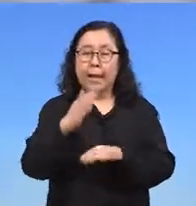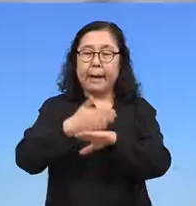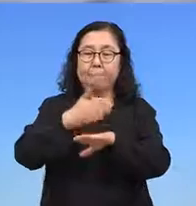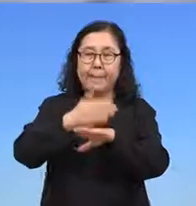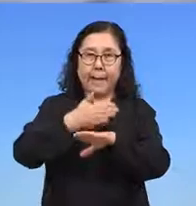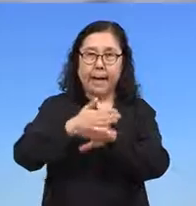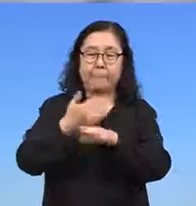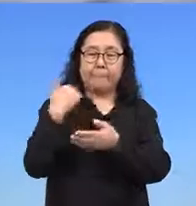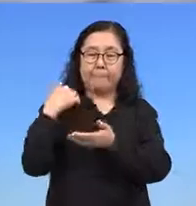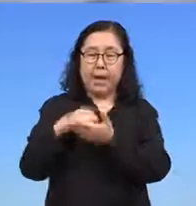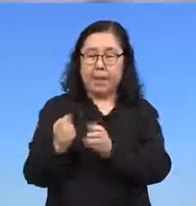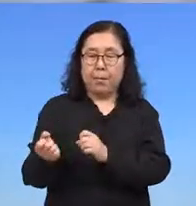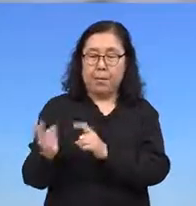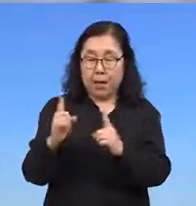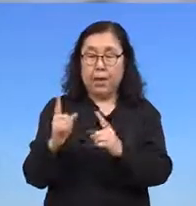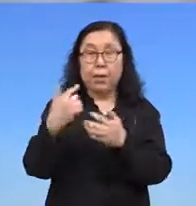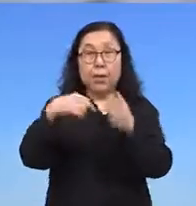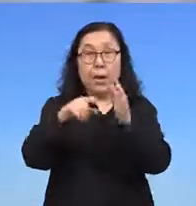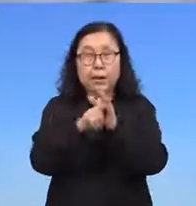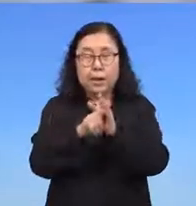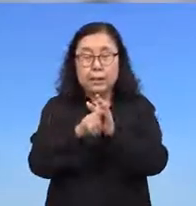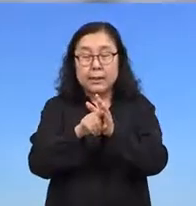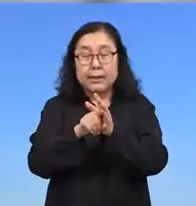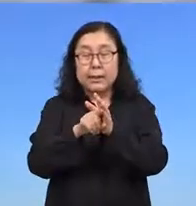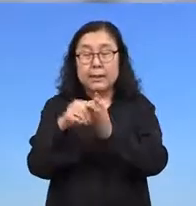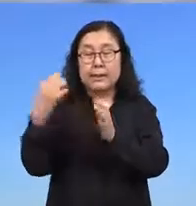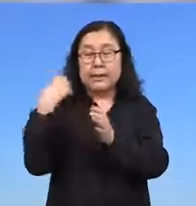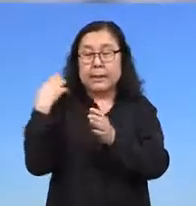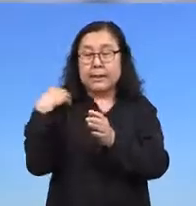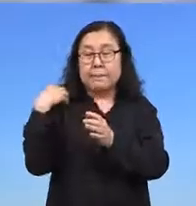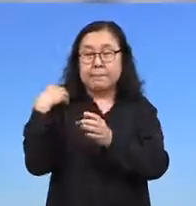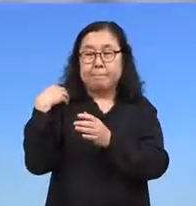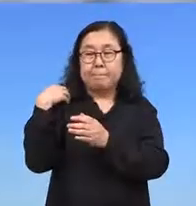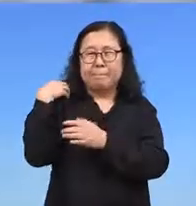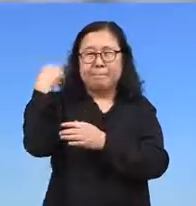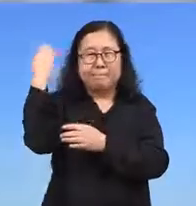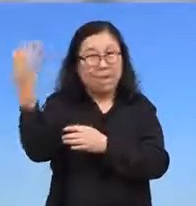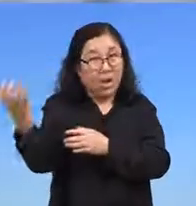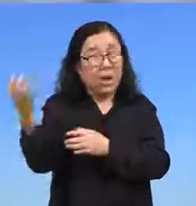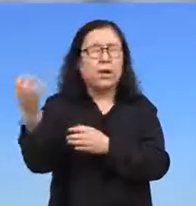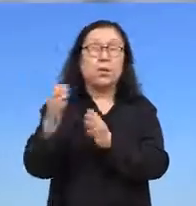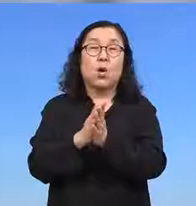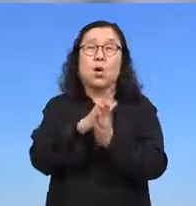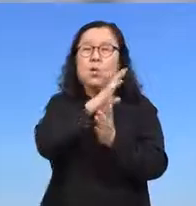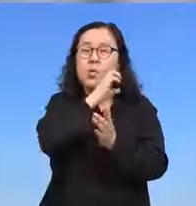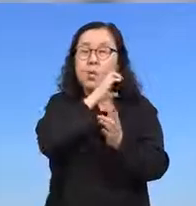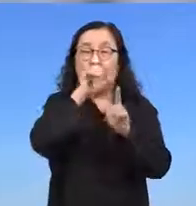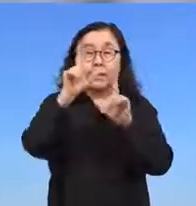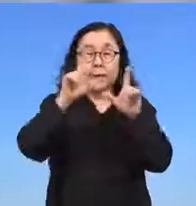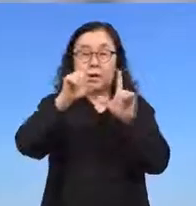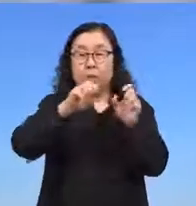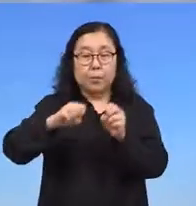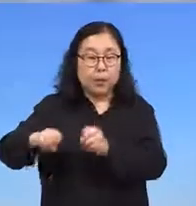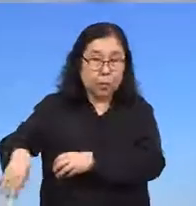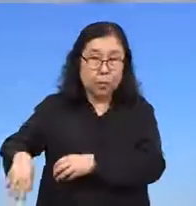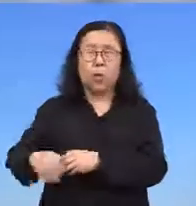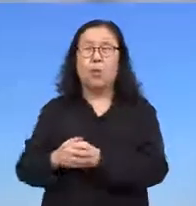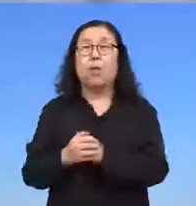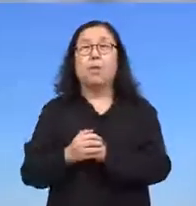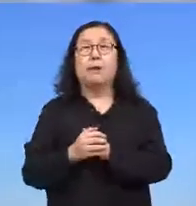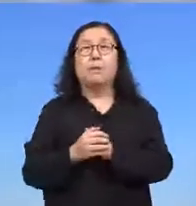우리가 감사를 회복하려면 책임 전가와 불평하는 그 태도도 버려야 되고, 그런가 하면은